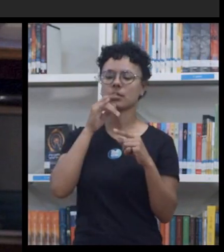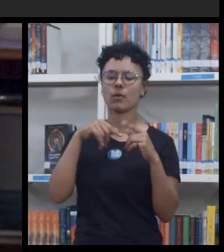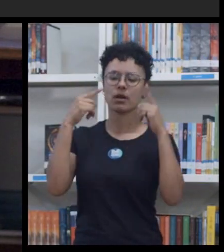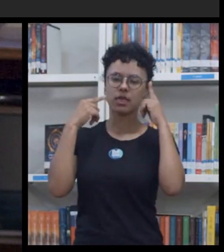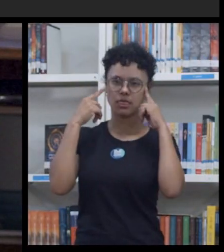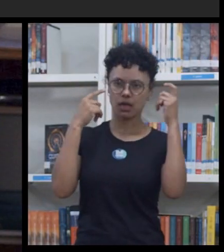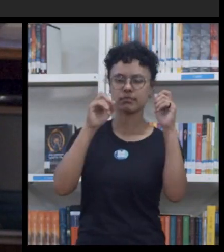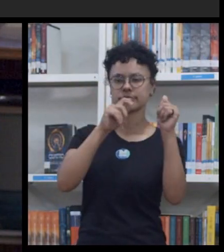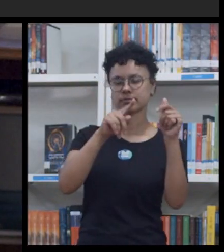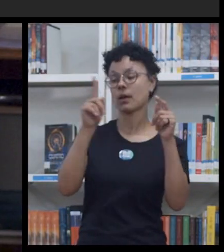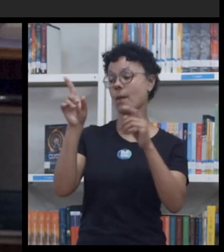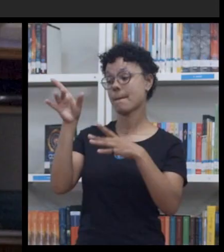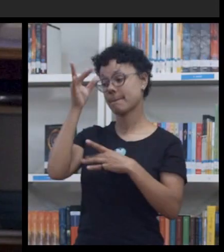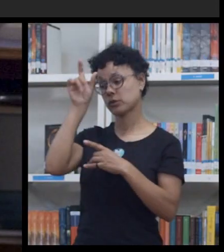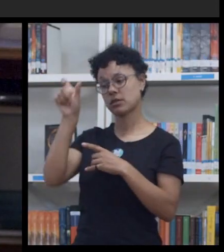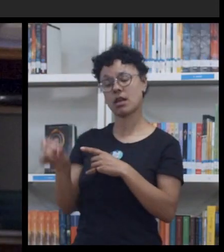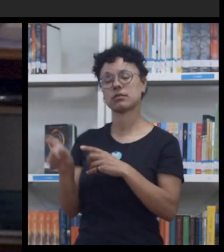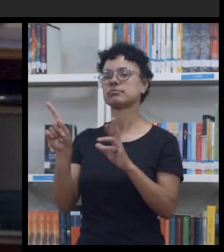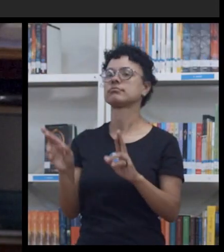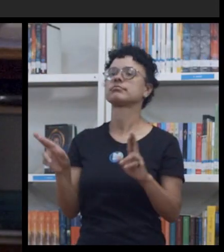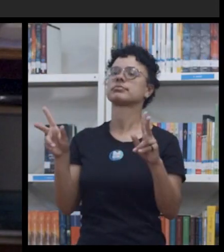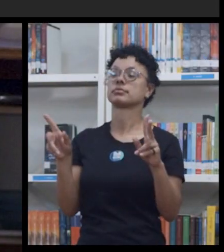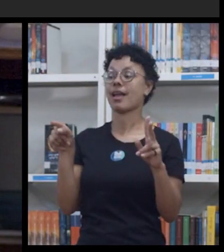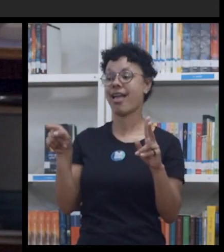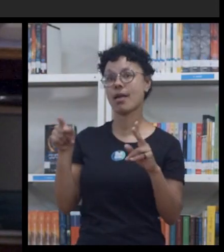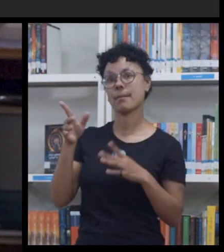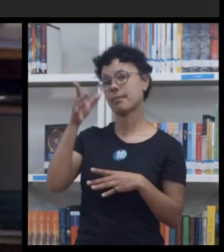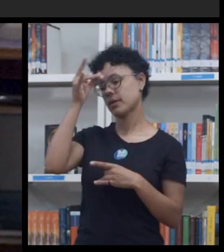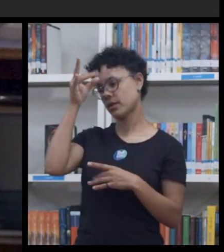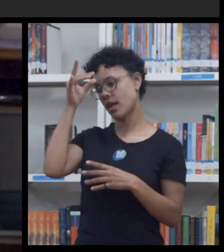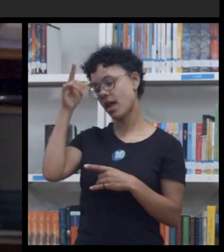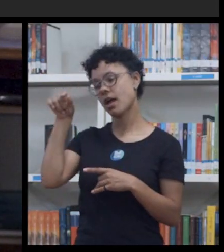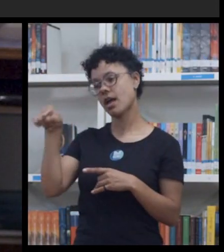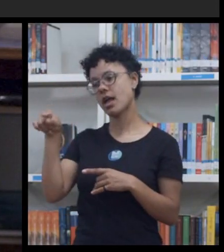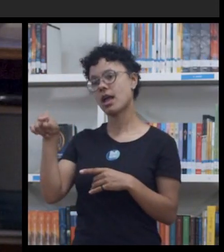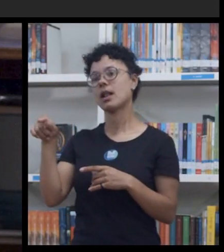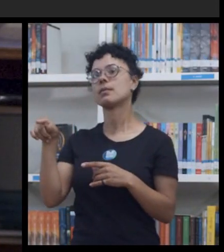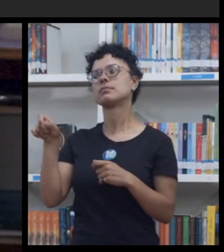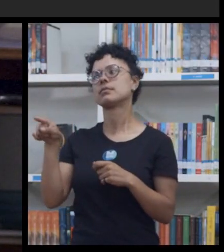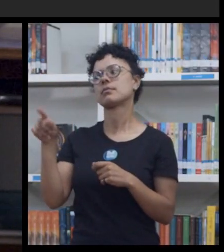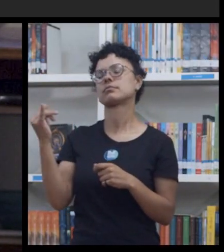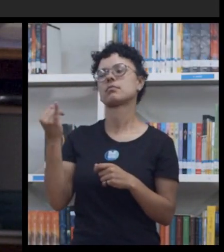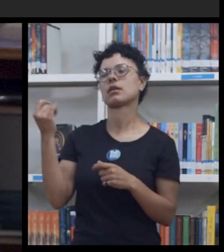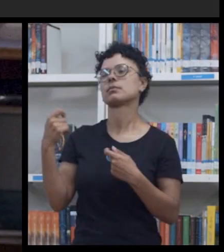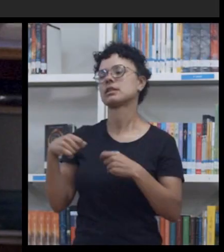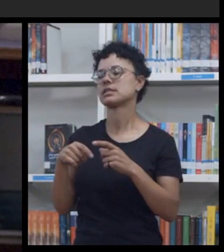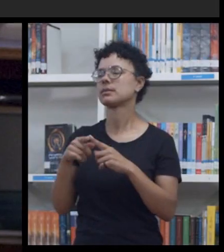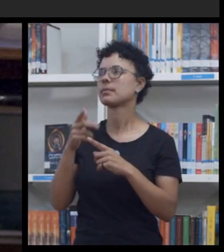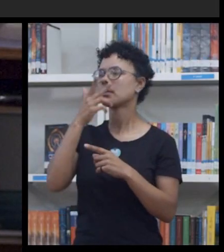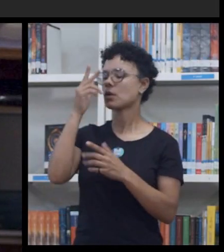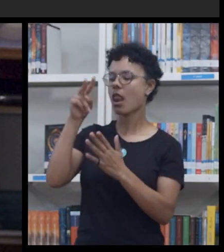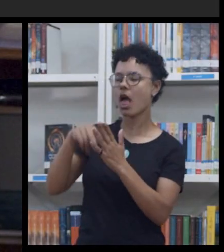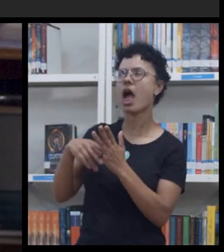ideia, a outra coisa é o personagem. O personagem, ele tem que ter peso, ele tem que ser real